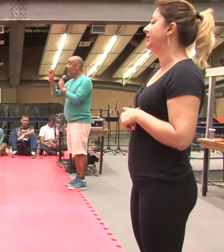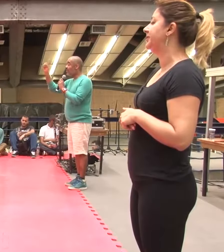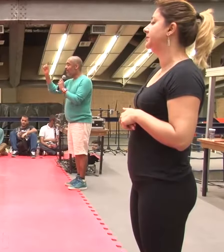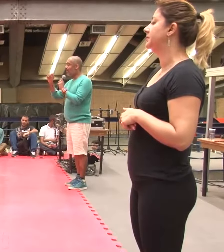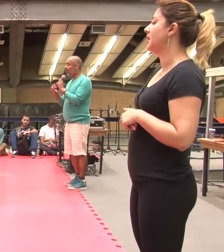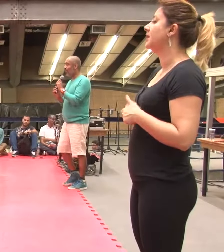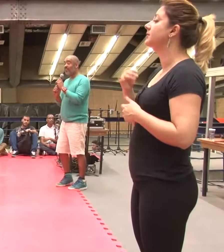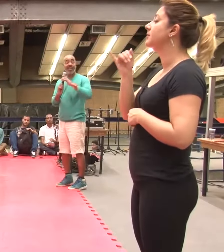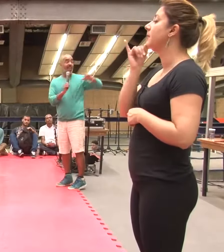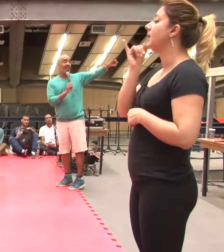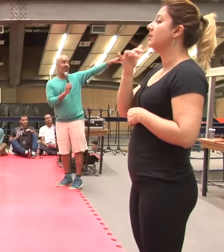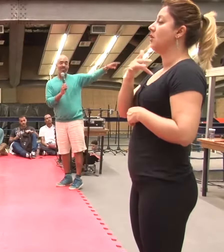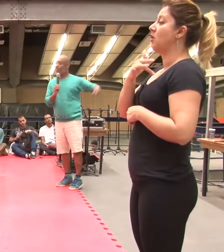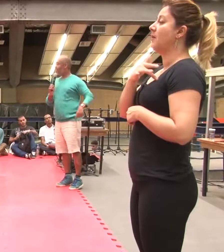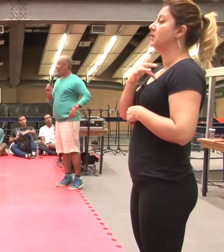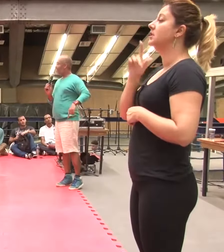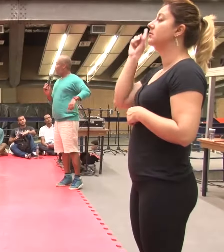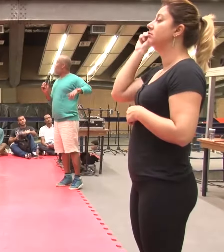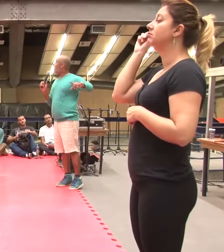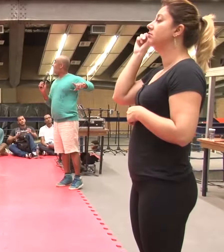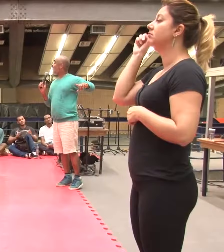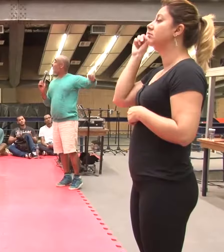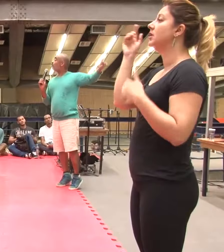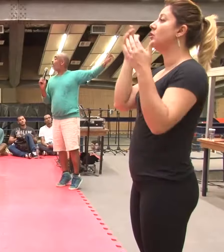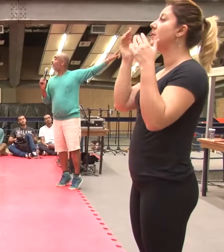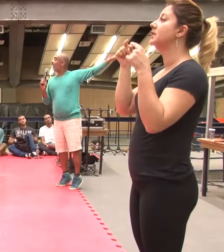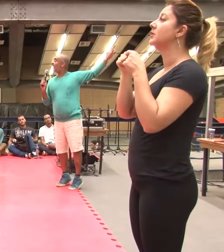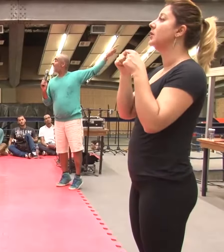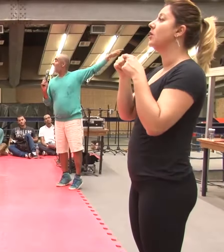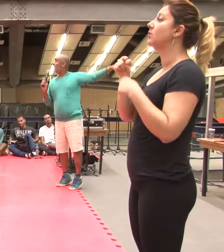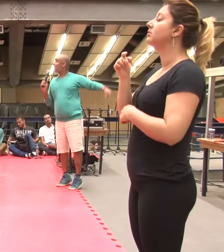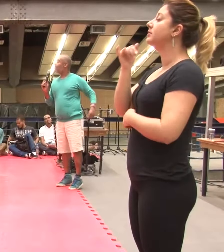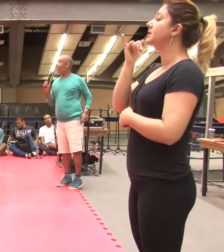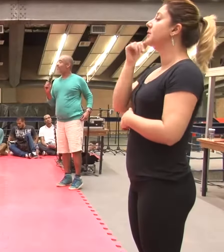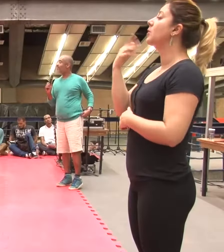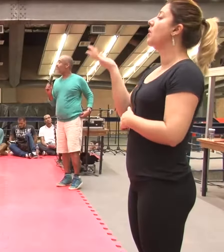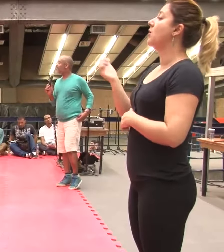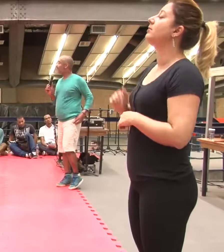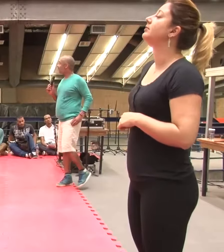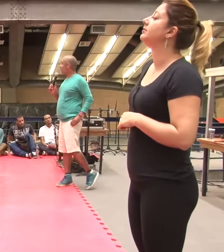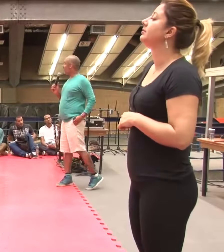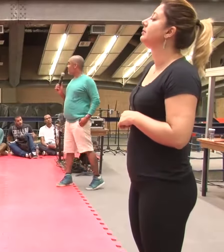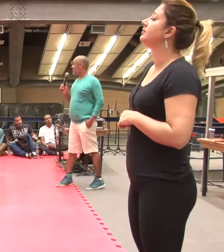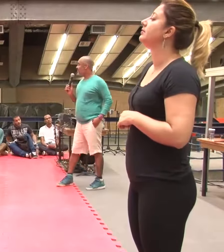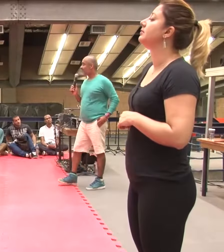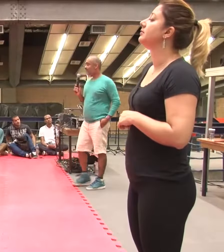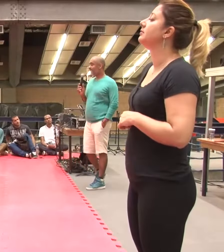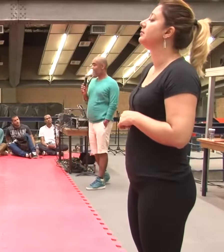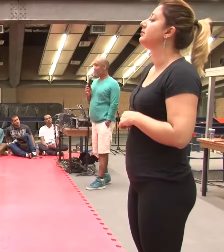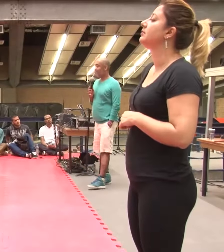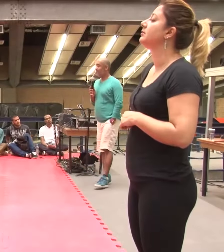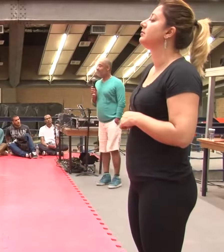Eu quero um exemplo do romance que ilustre, ou melhor dizendo, que explique essa imagem.